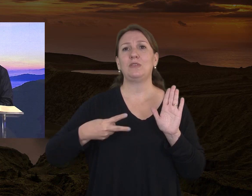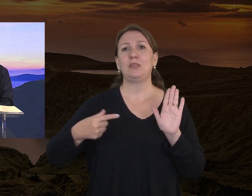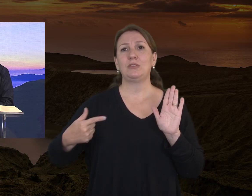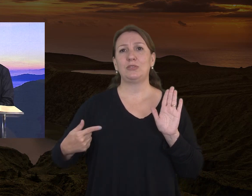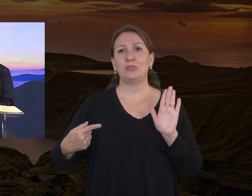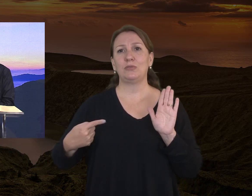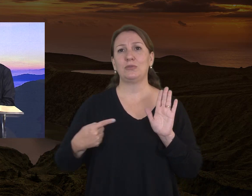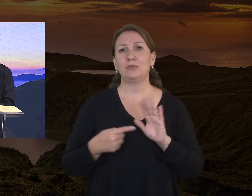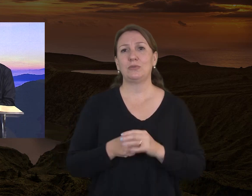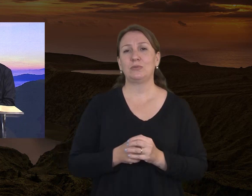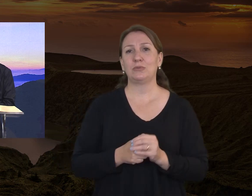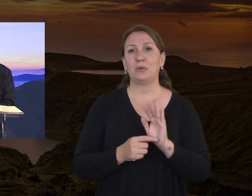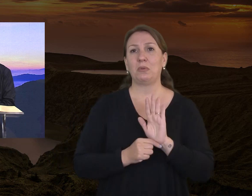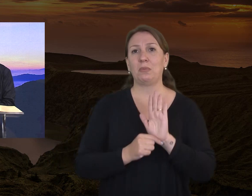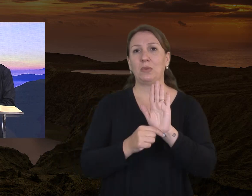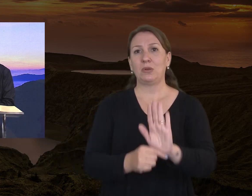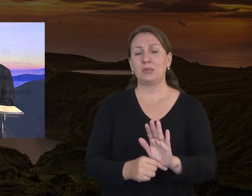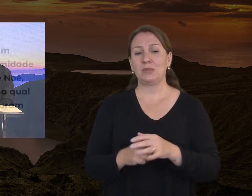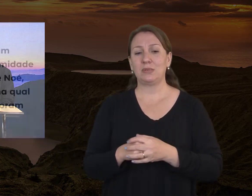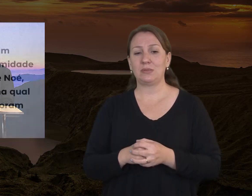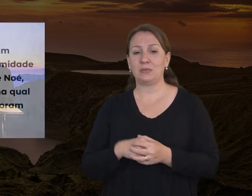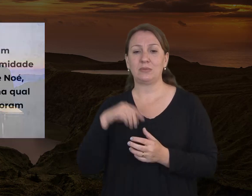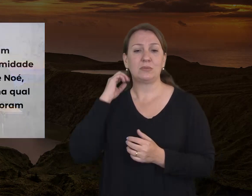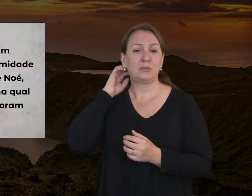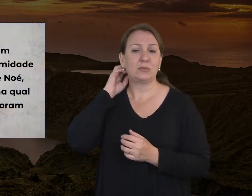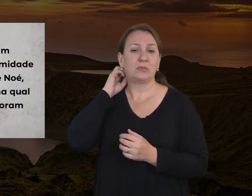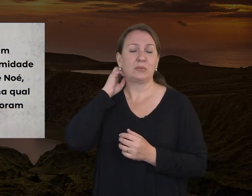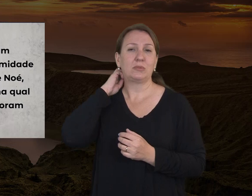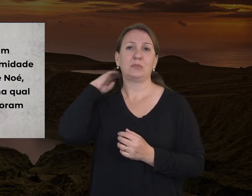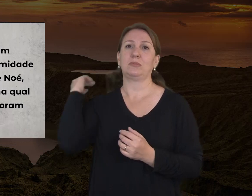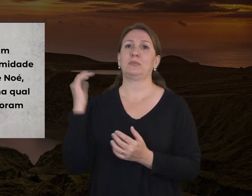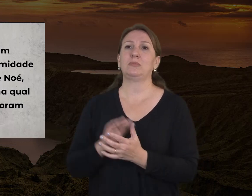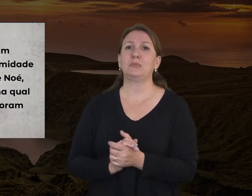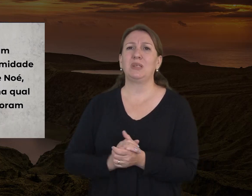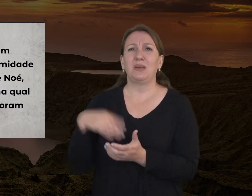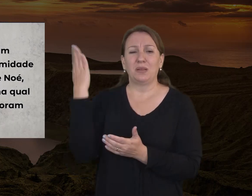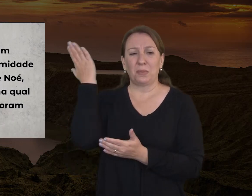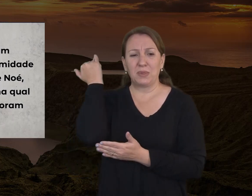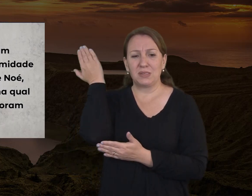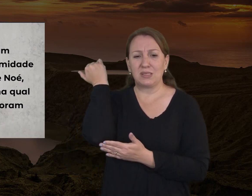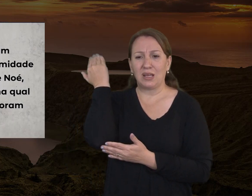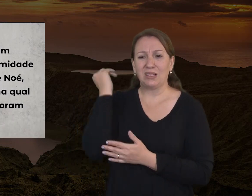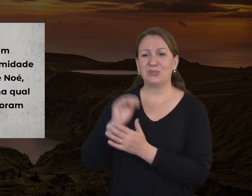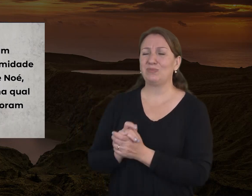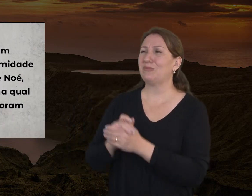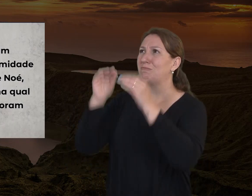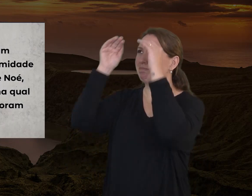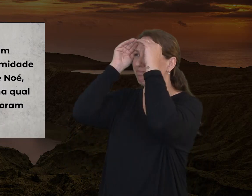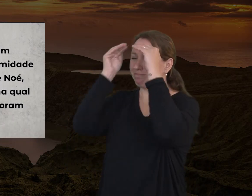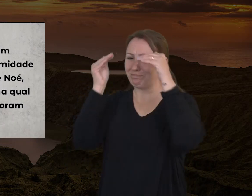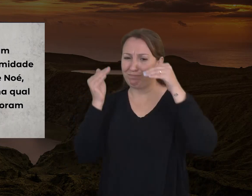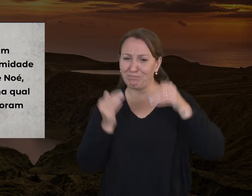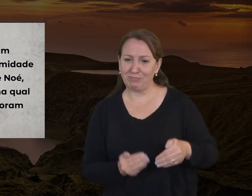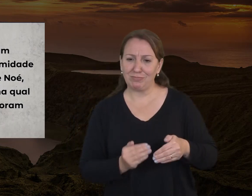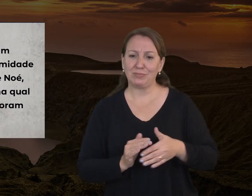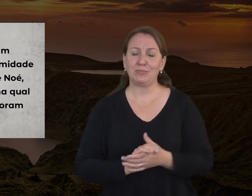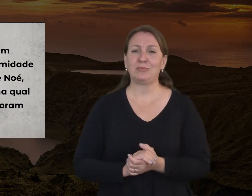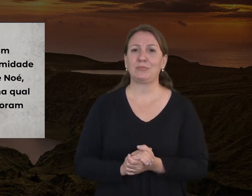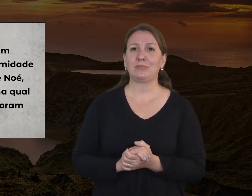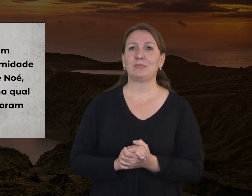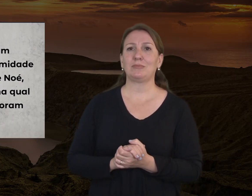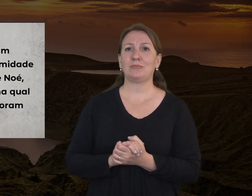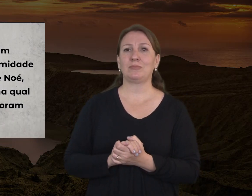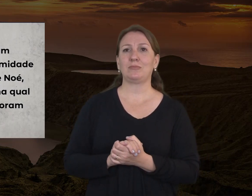tempo, foram desobedientes quando a longanimidade de Deus aguardava nos dias de Noé, enquanto se preparava